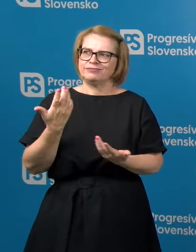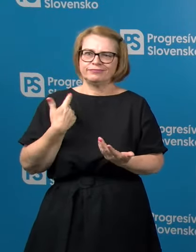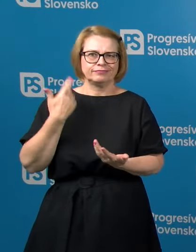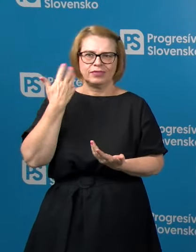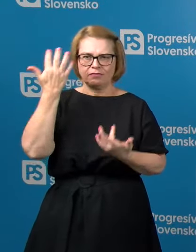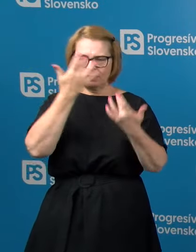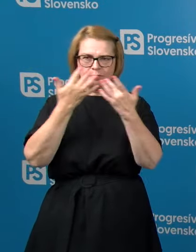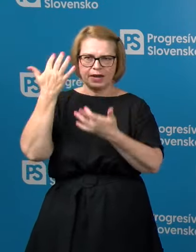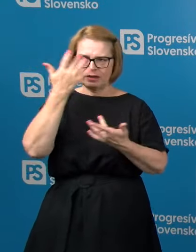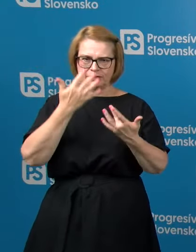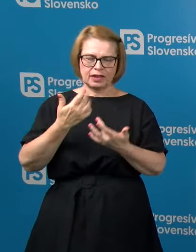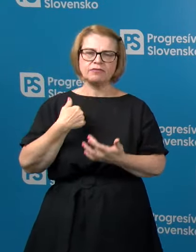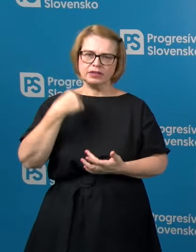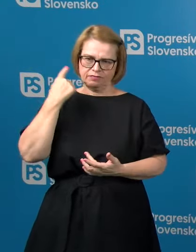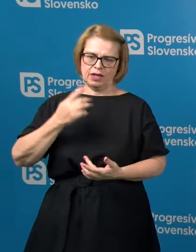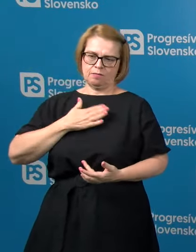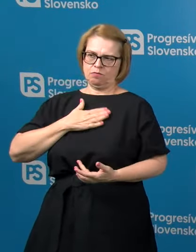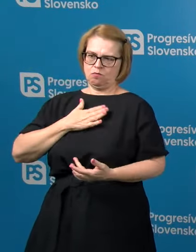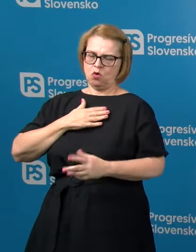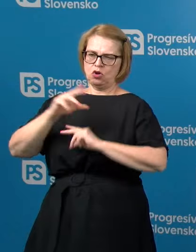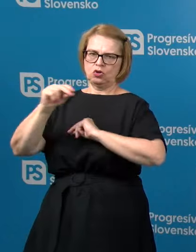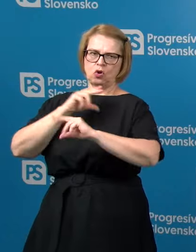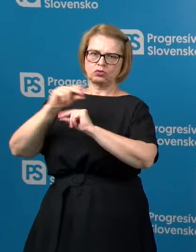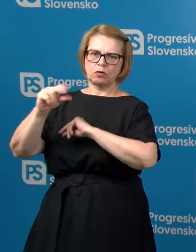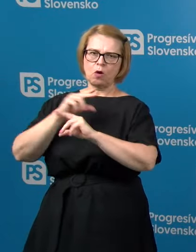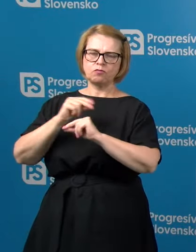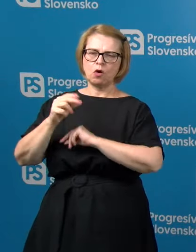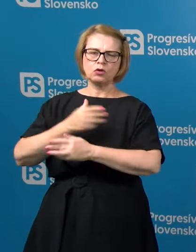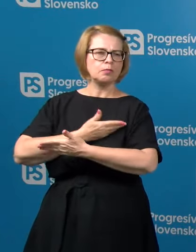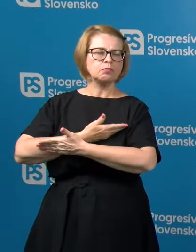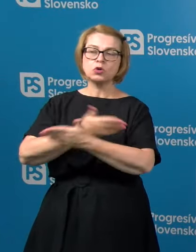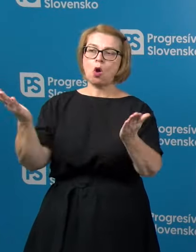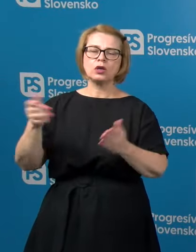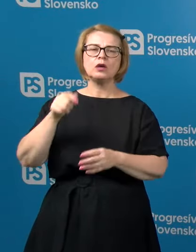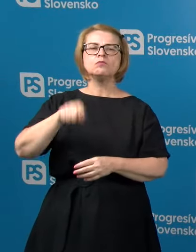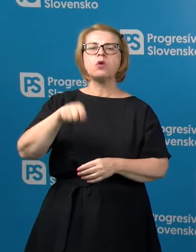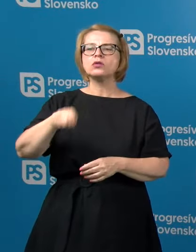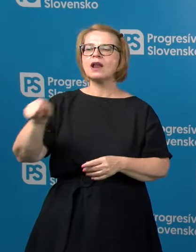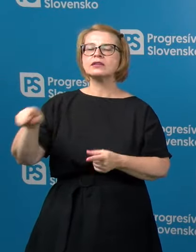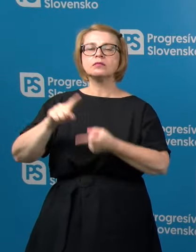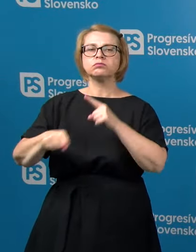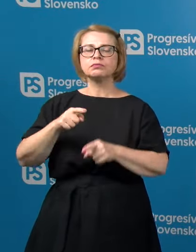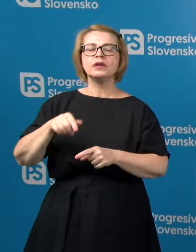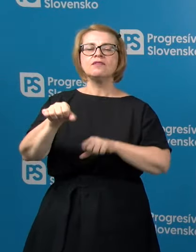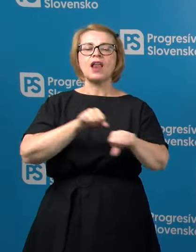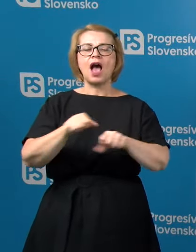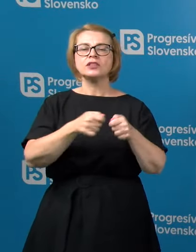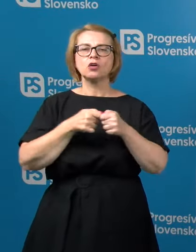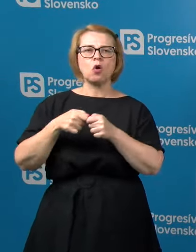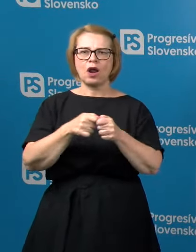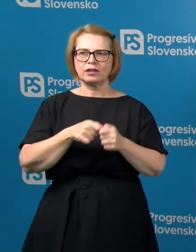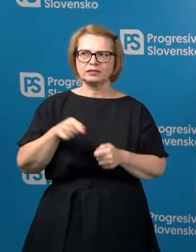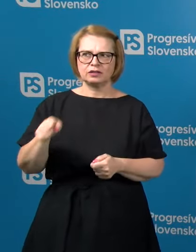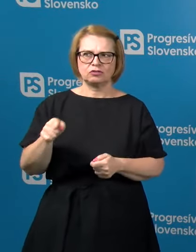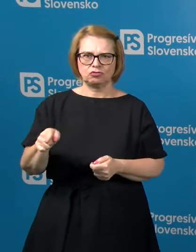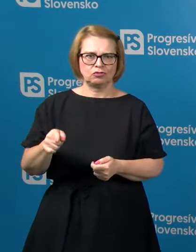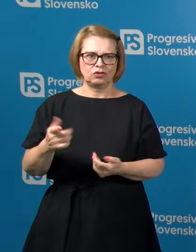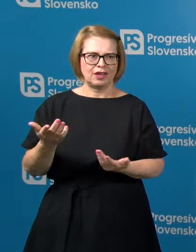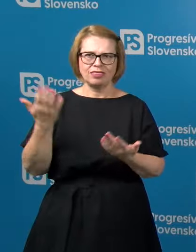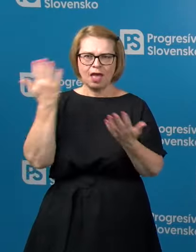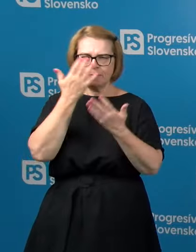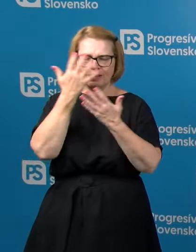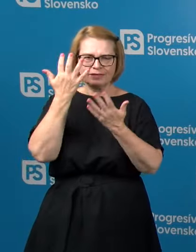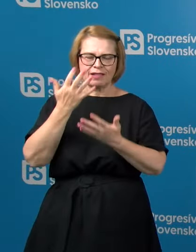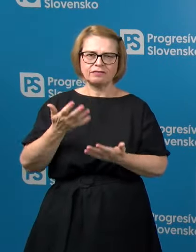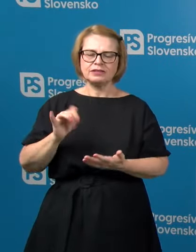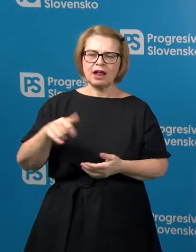nepredstaviteľné a to viem aj z mojich rozhovorov s mnohými poslancami a politikmi vládnej koalície, že je to nepredstaviteľné aj pre